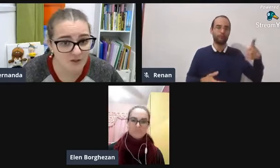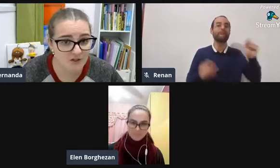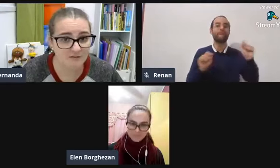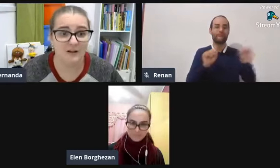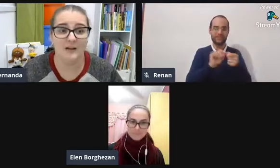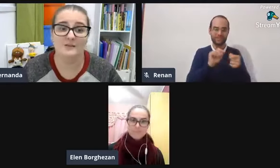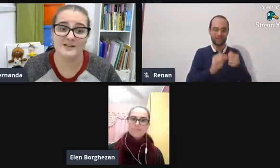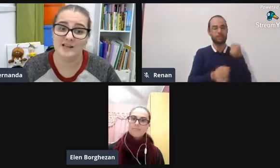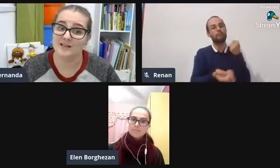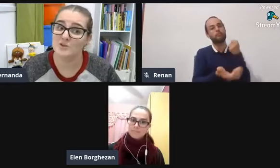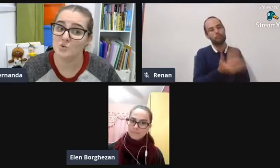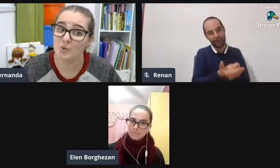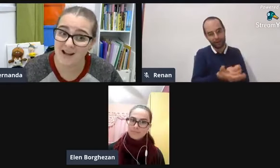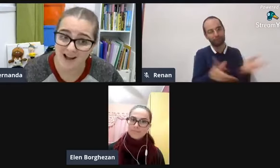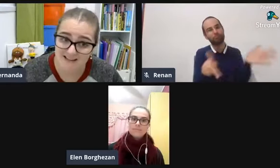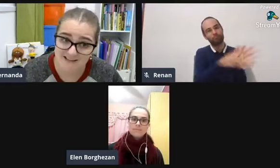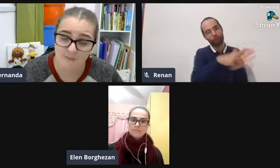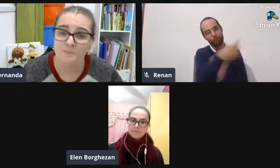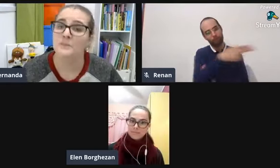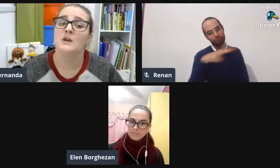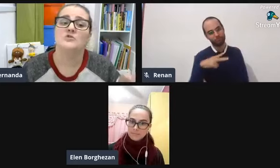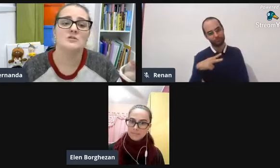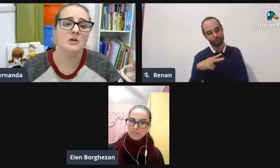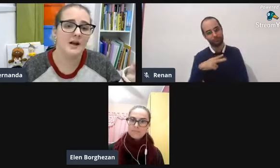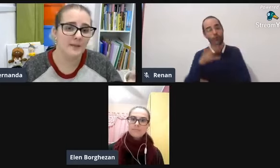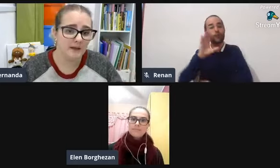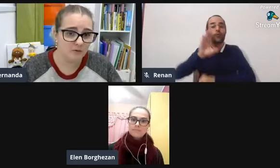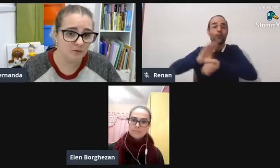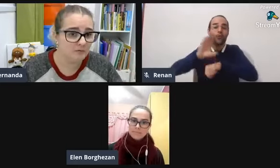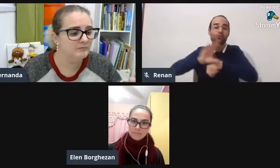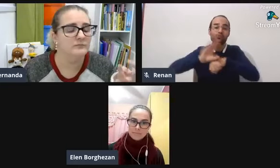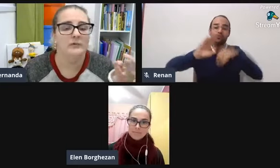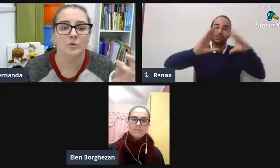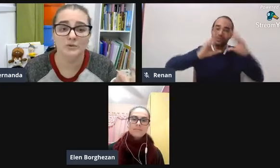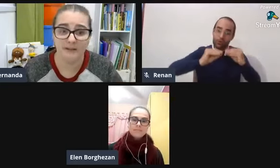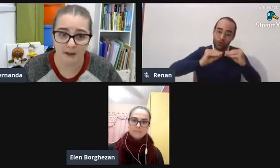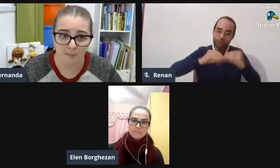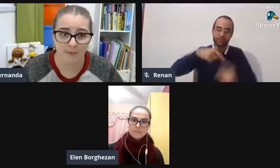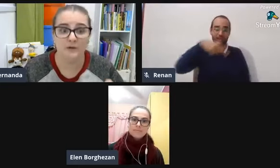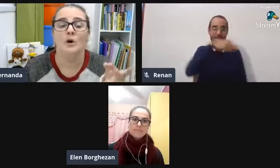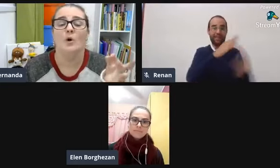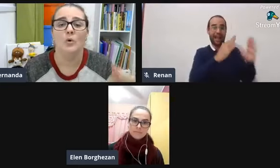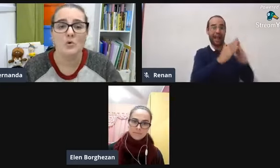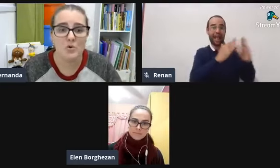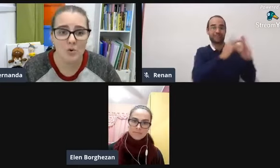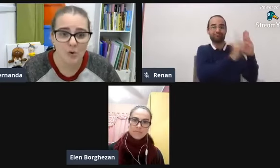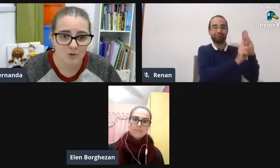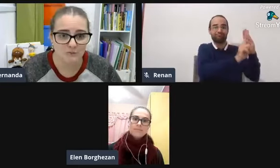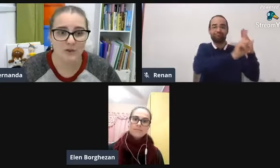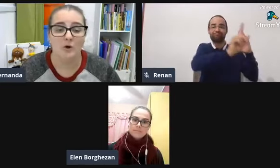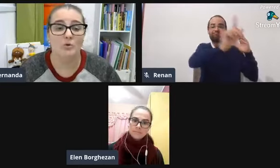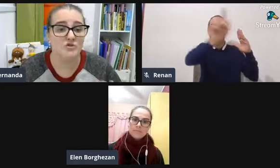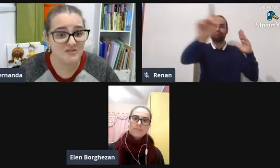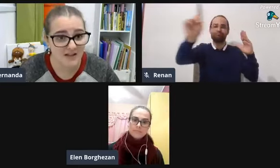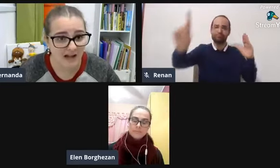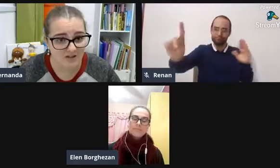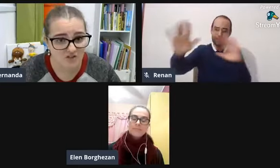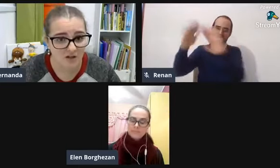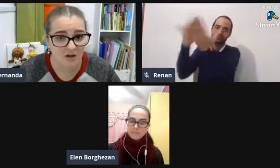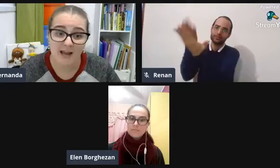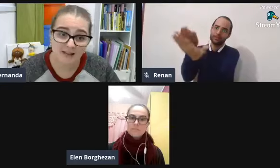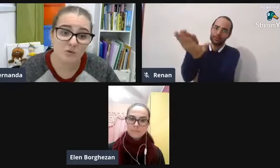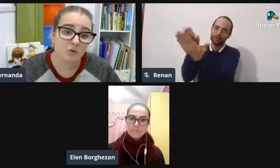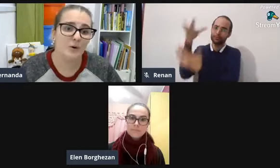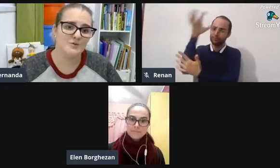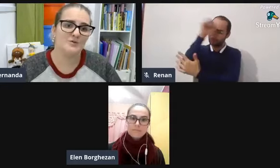à noite, ele vai sair da sua casa, deslocamento, o tempo, o curso, o